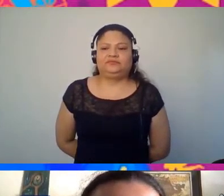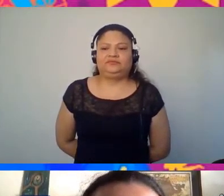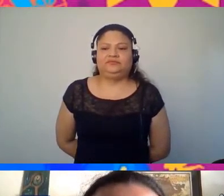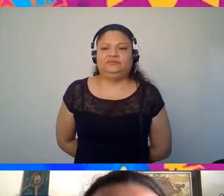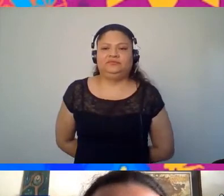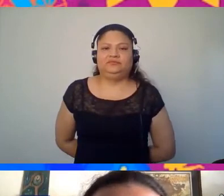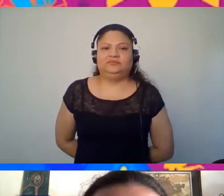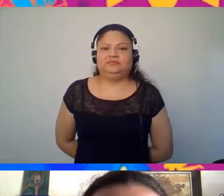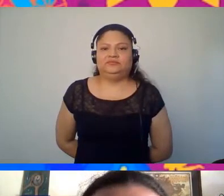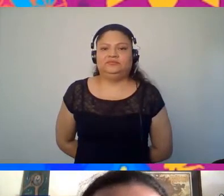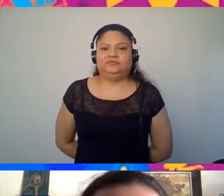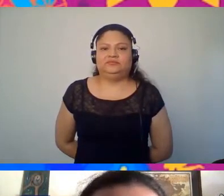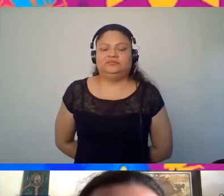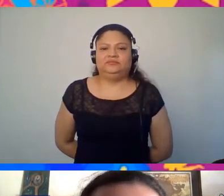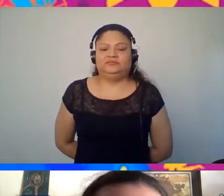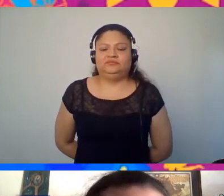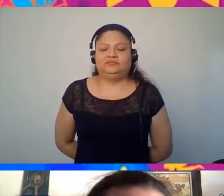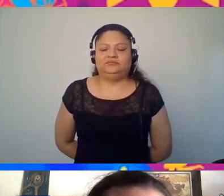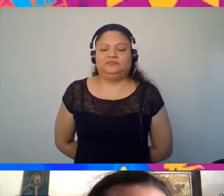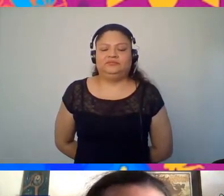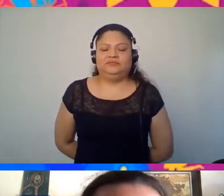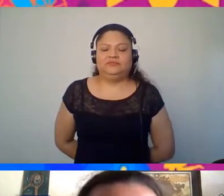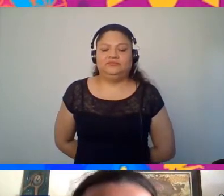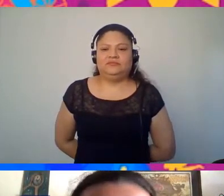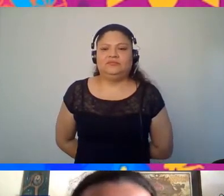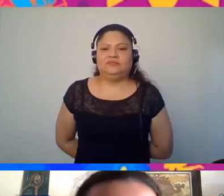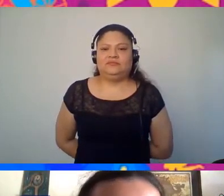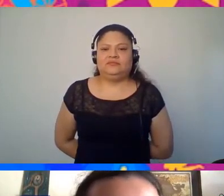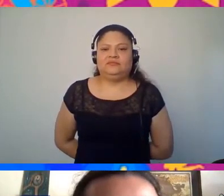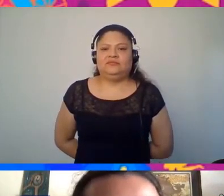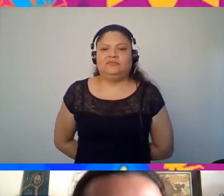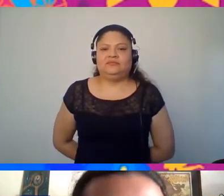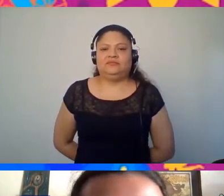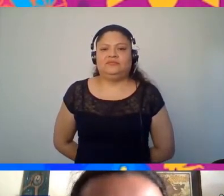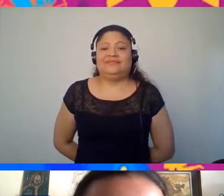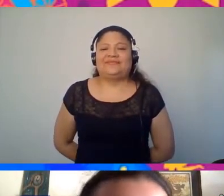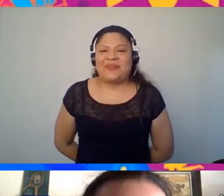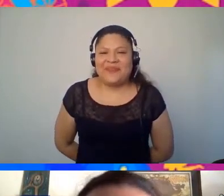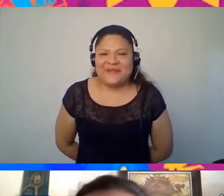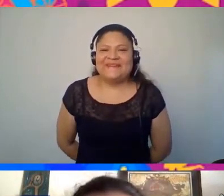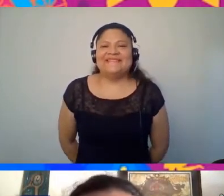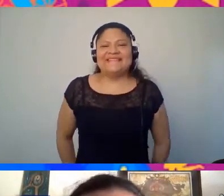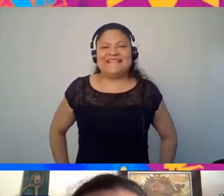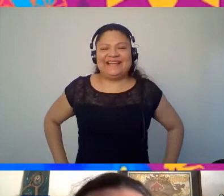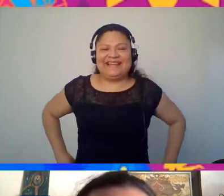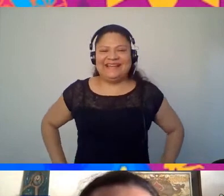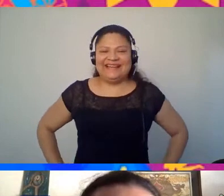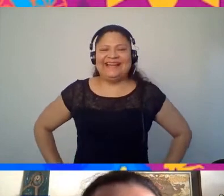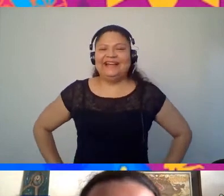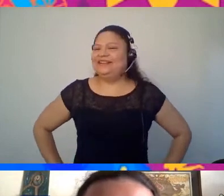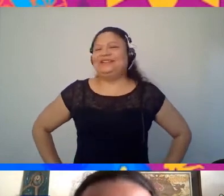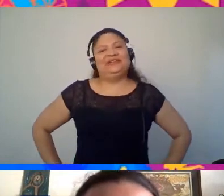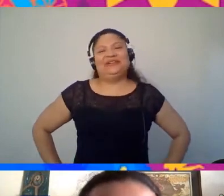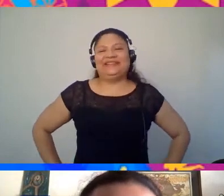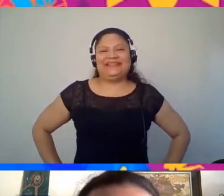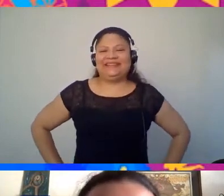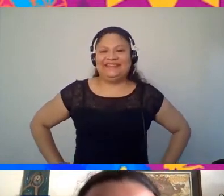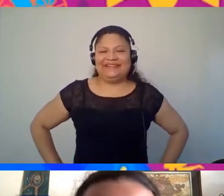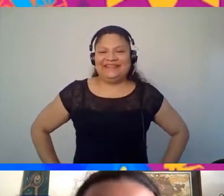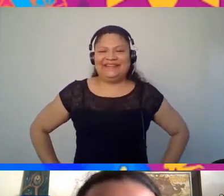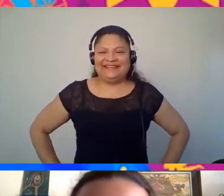dice algún concepto matemático, por ejemplo, variedad topológica diferenciable o